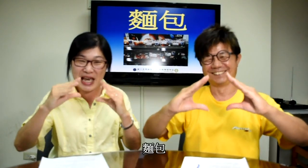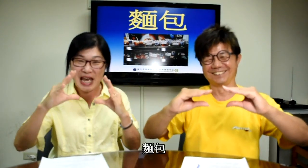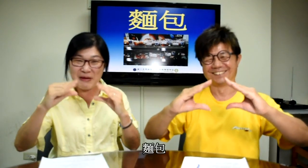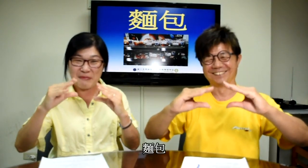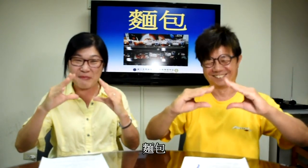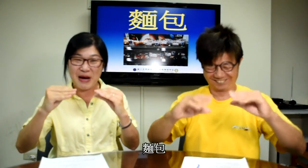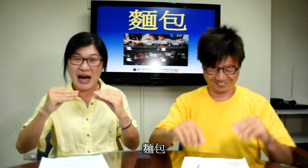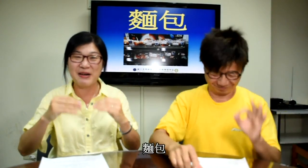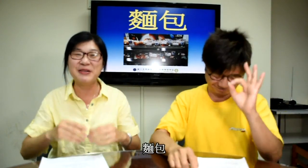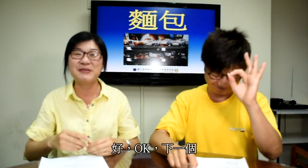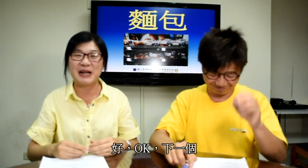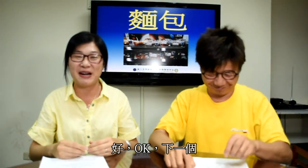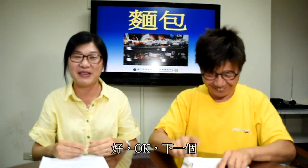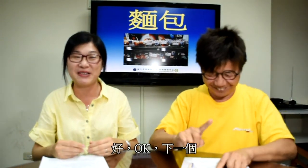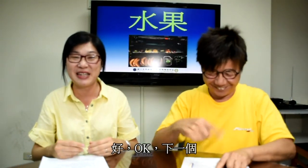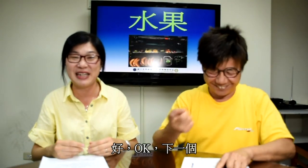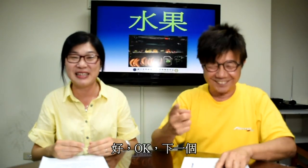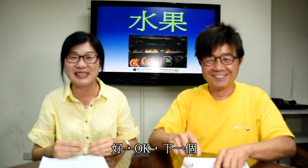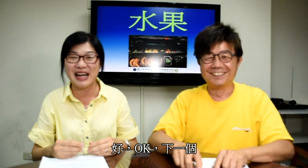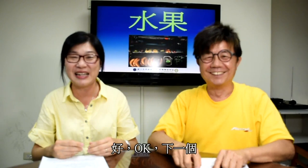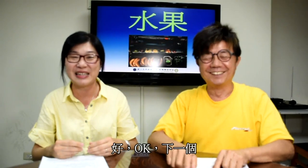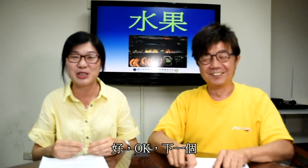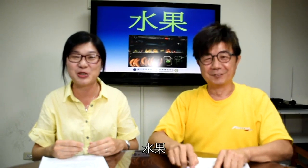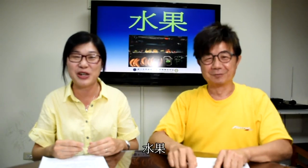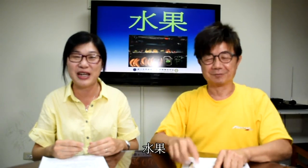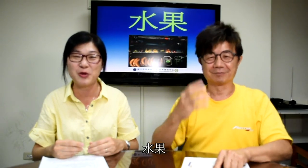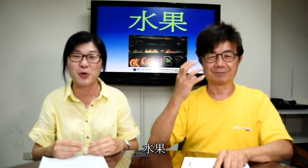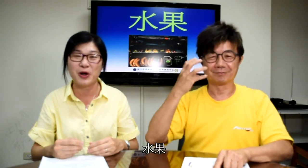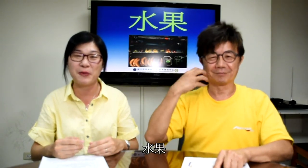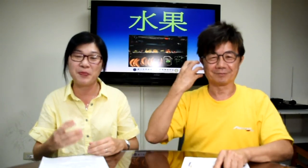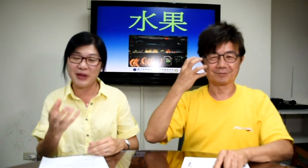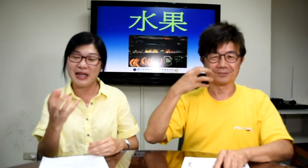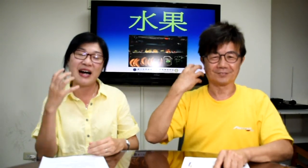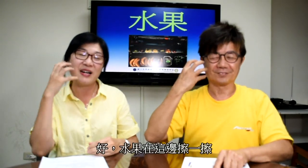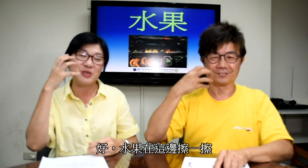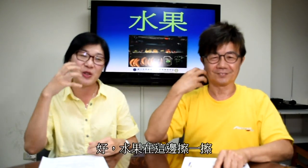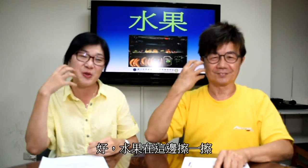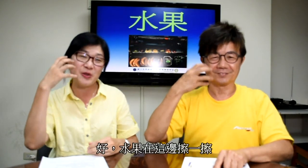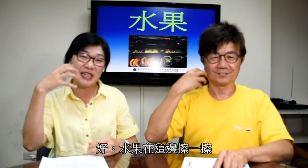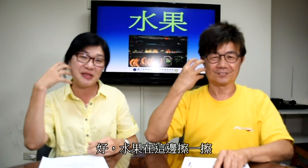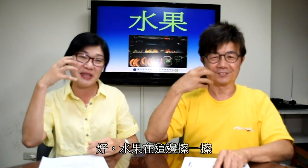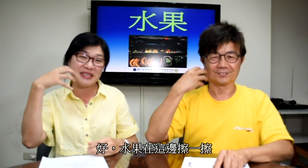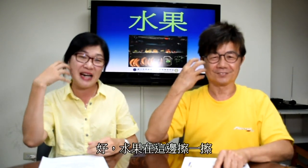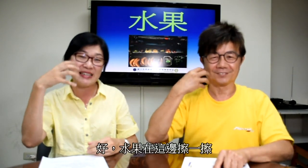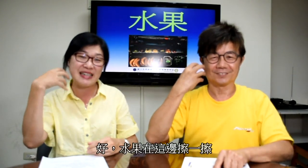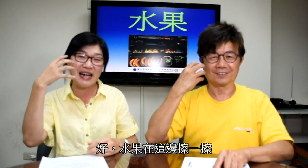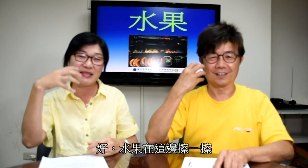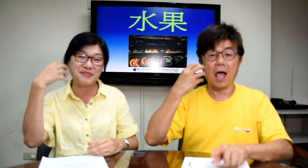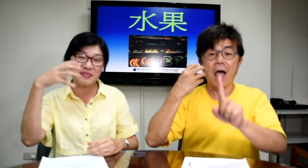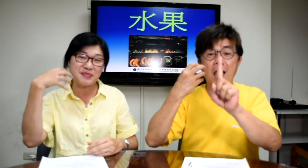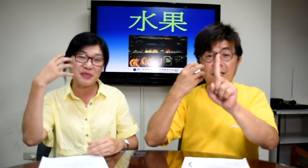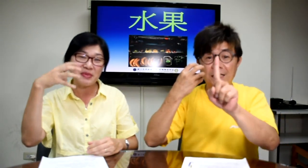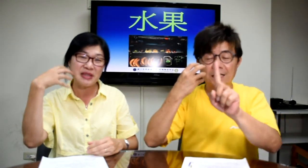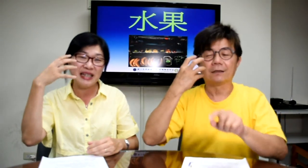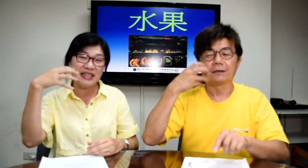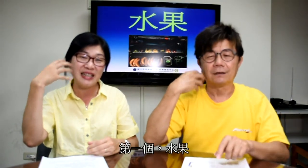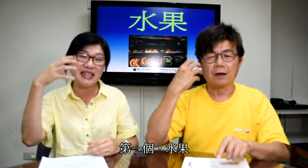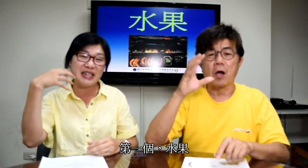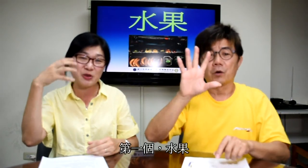面包，好 ，OK。下一个水果啊，水果在这边擦一擦。第一个水